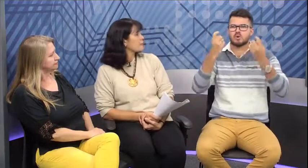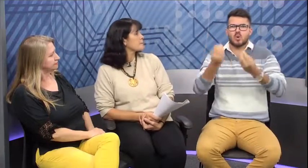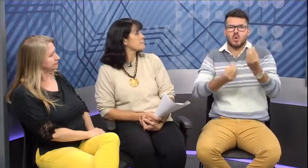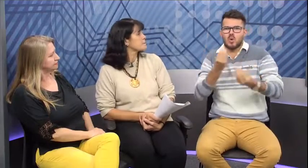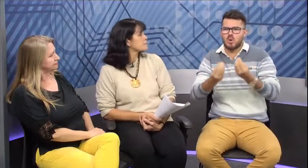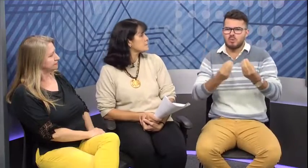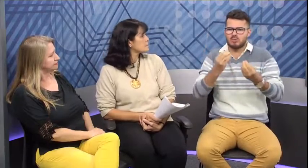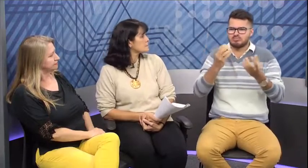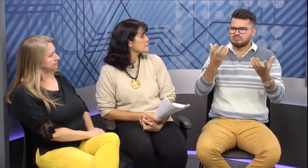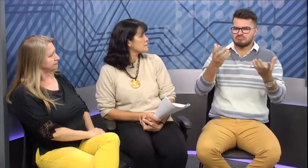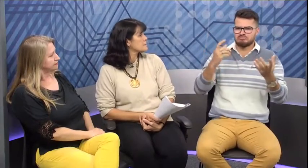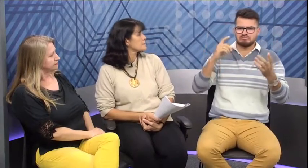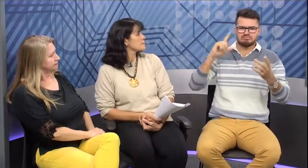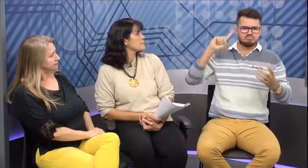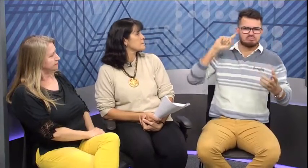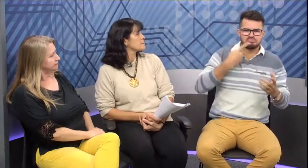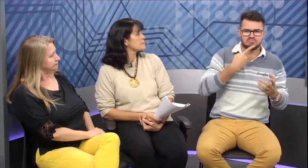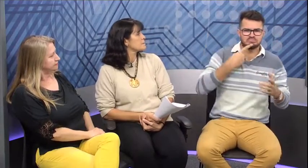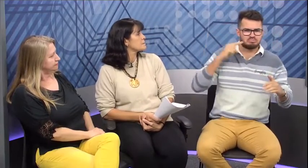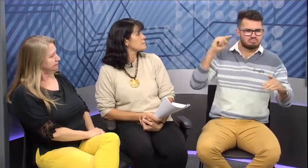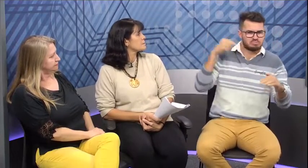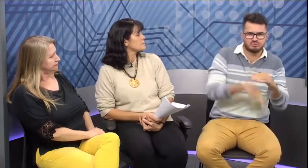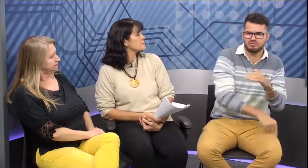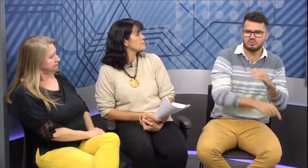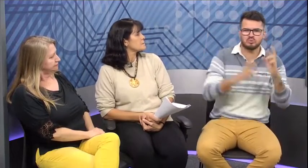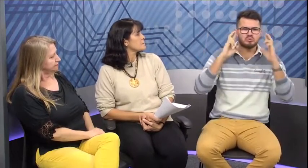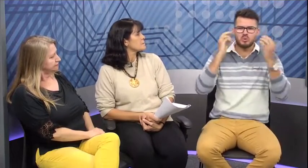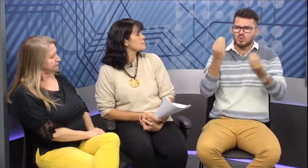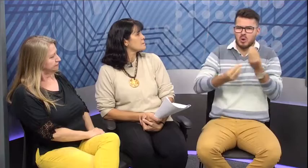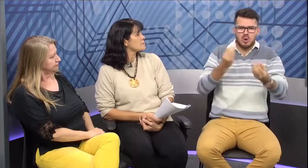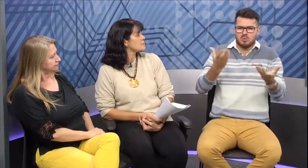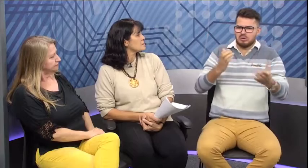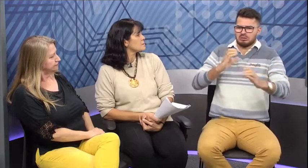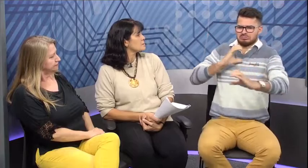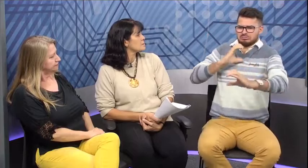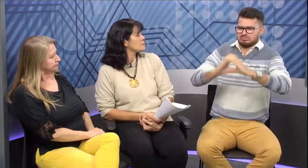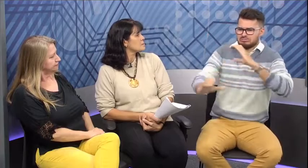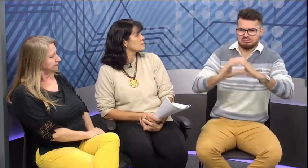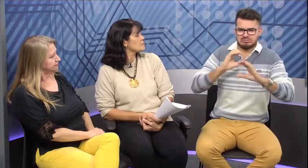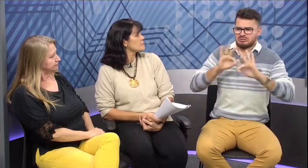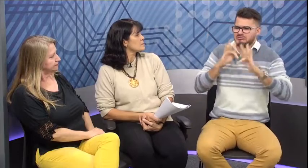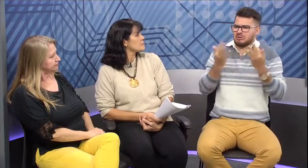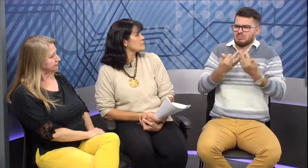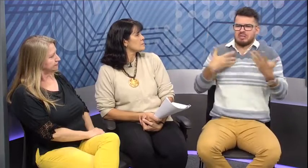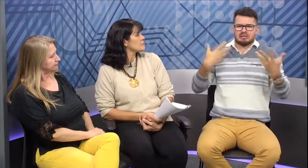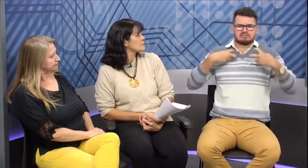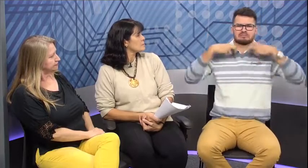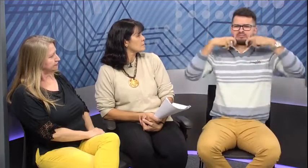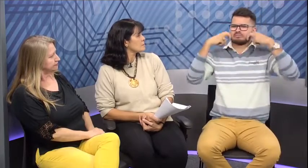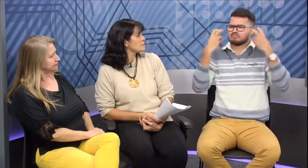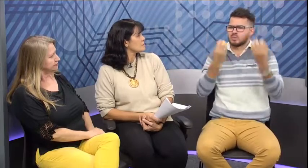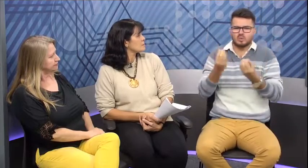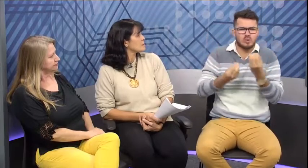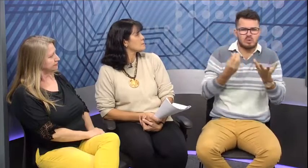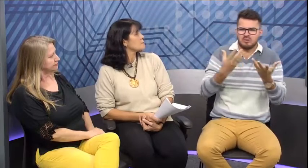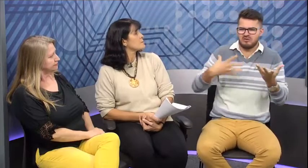é muito preocupada, né, em como que seria, né, eu sendo surdo profundo, como que seria a comunicação em casa,